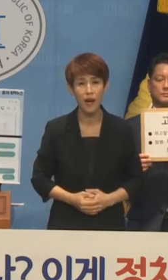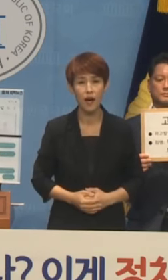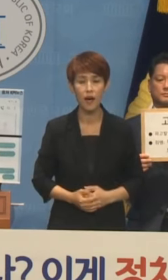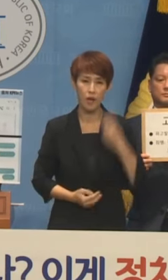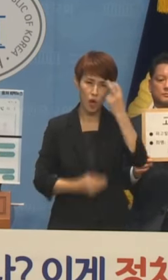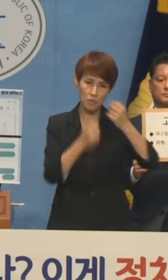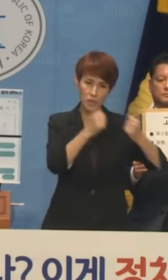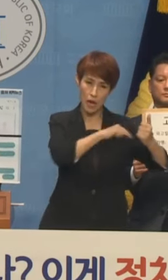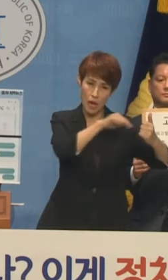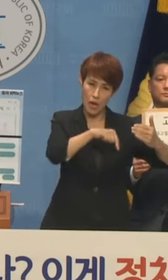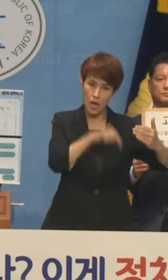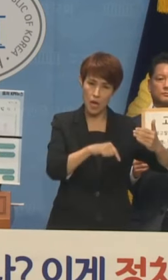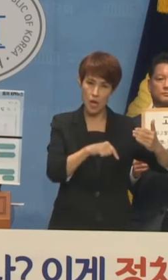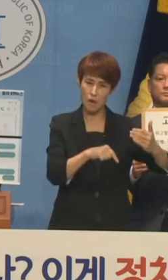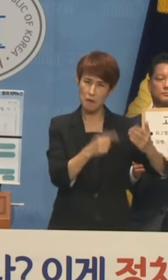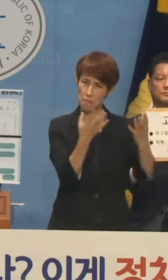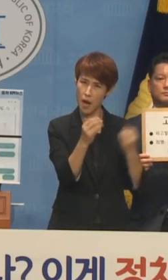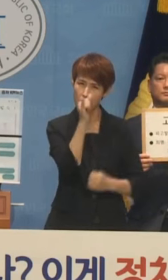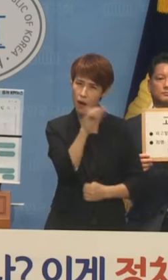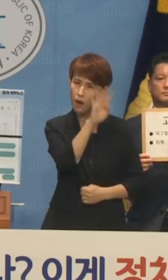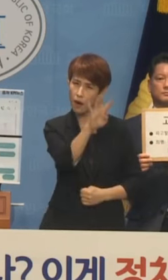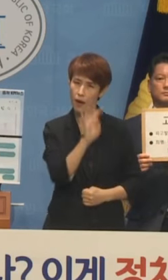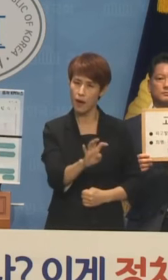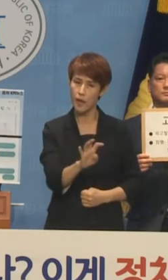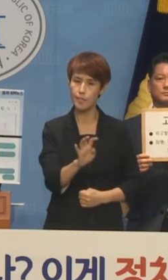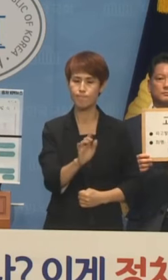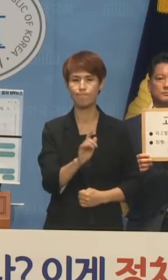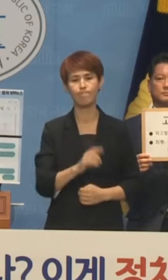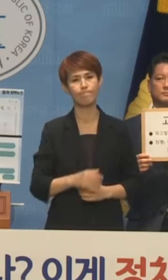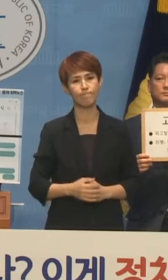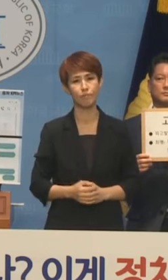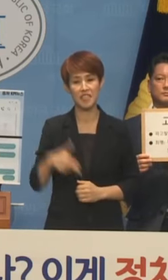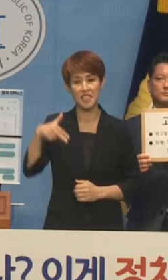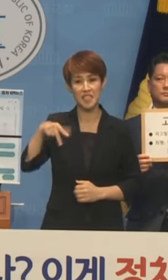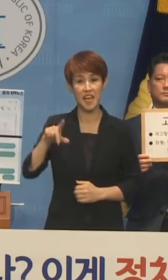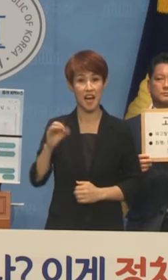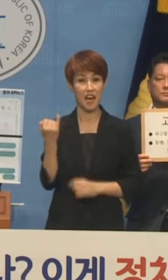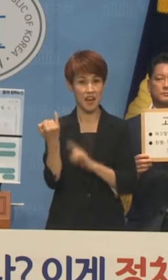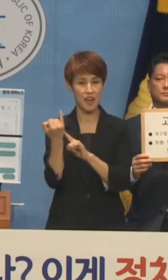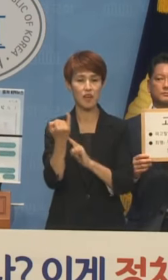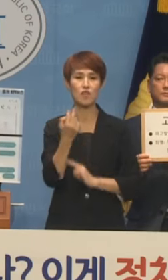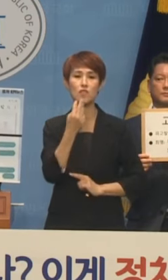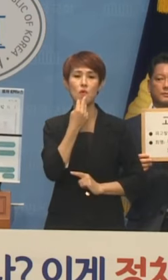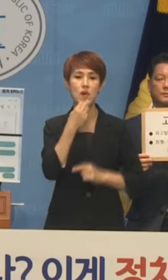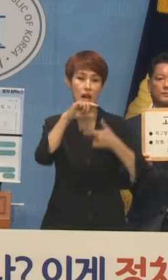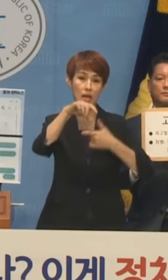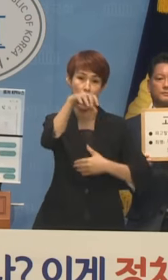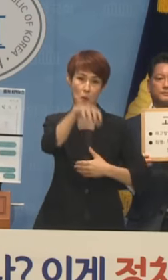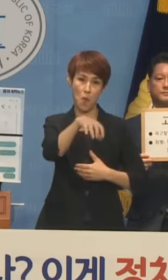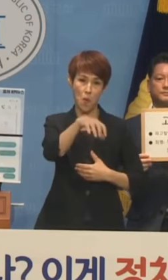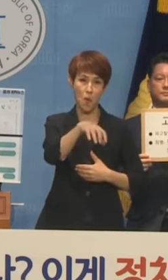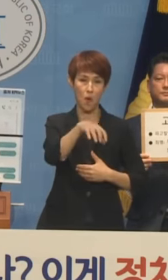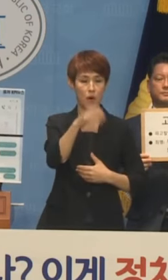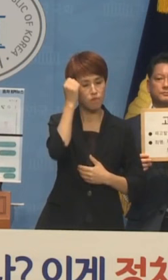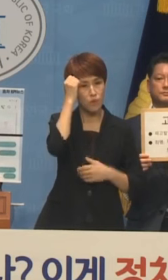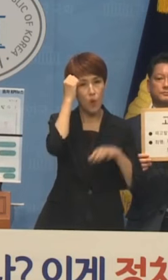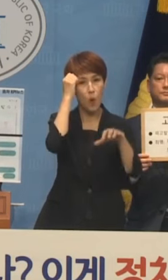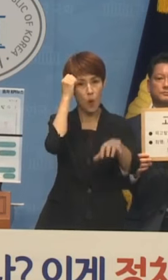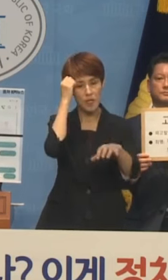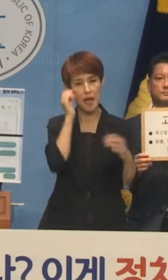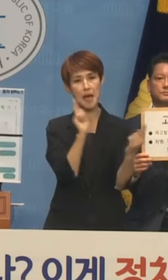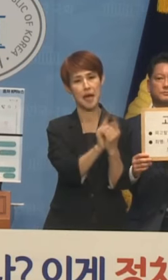검찰 내부에 만연한 일이 아닌지 의심스럽습니다. 장 씨에 따르면 서울 강남의 공유형 숙박시설에서